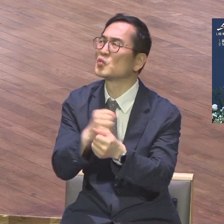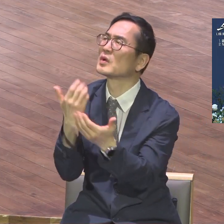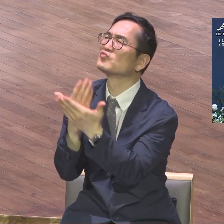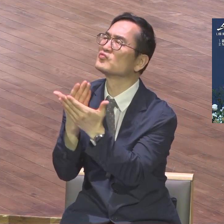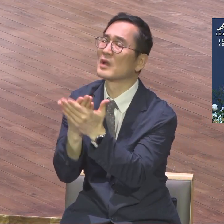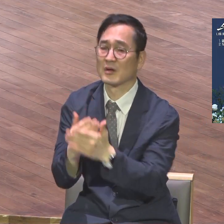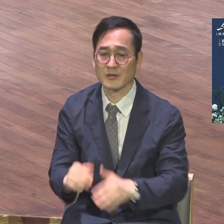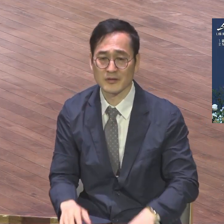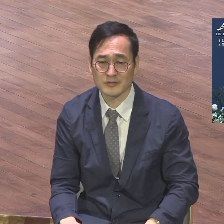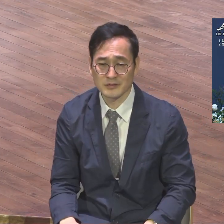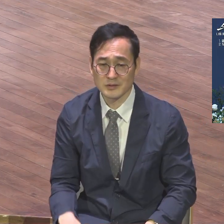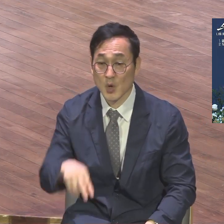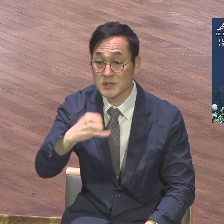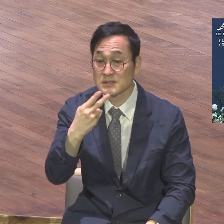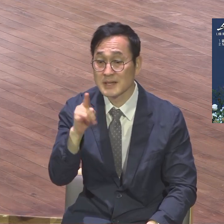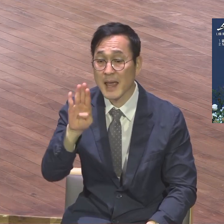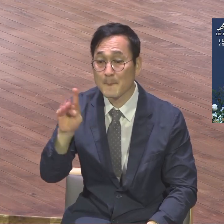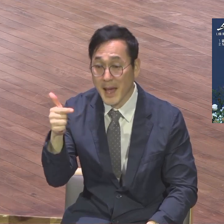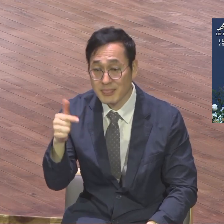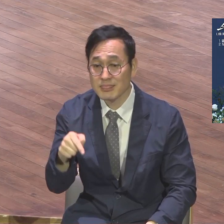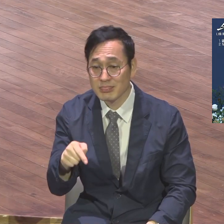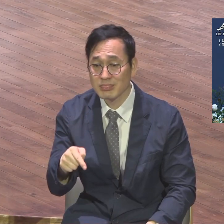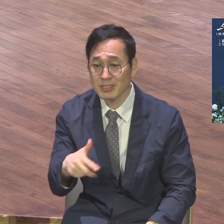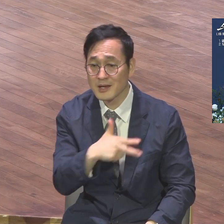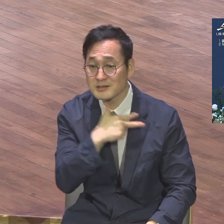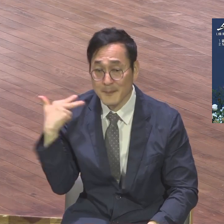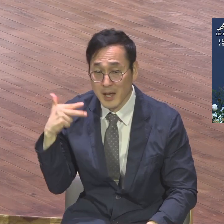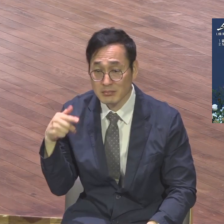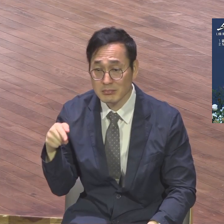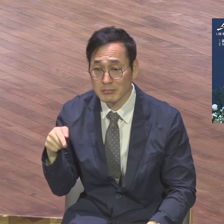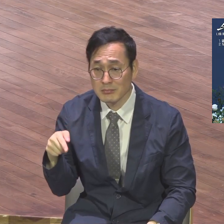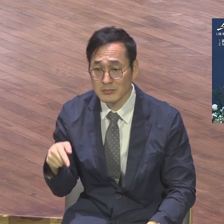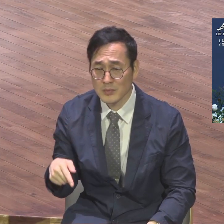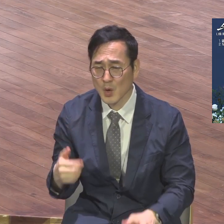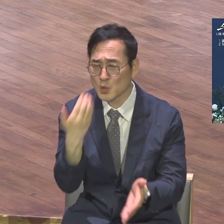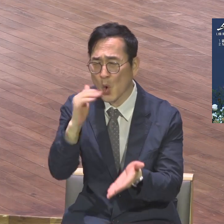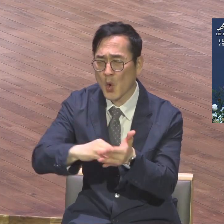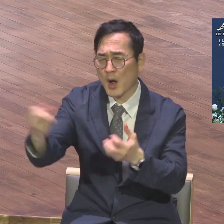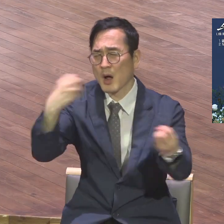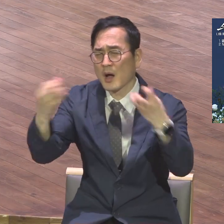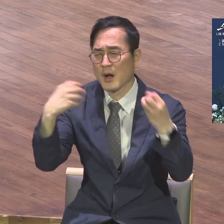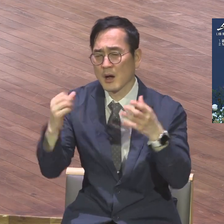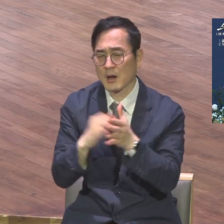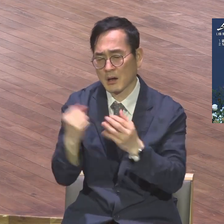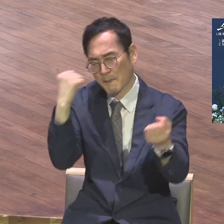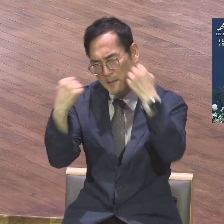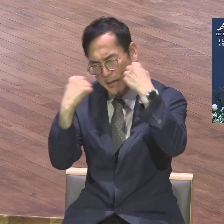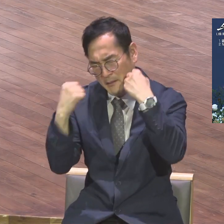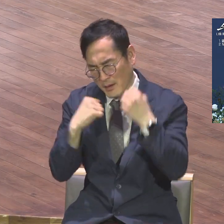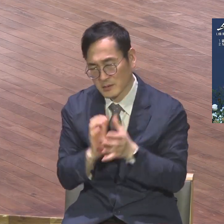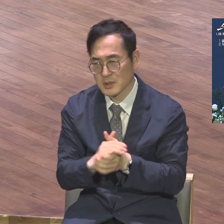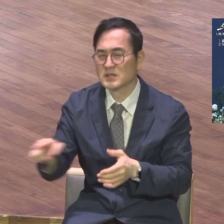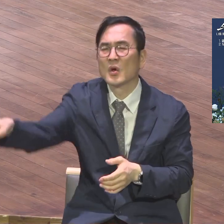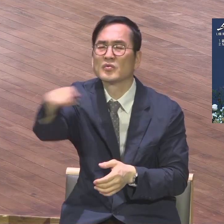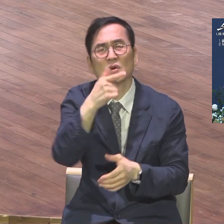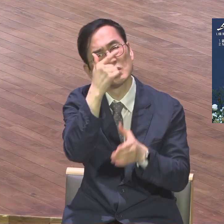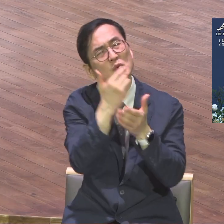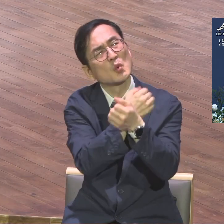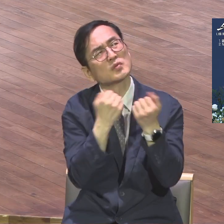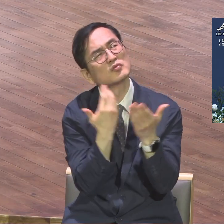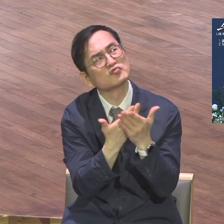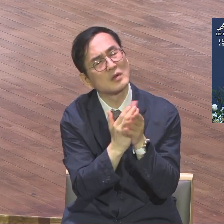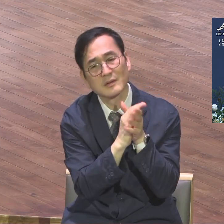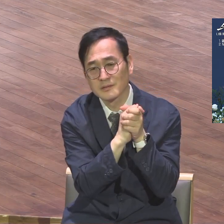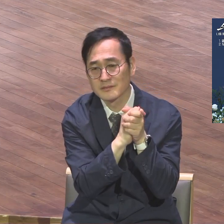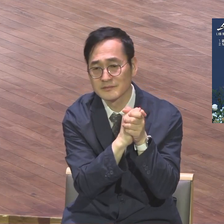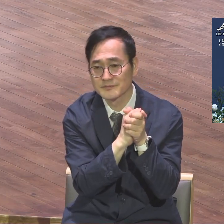삶이 바뀌게 돼 있어요. 내가 용서해 주면요 내 모습이 바뀌어져. 바뀝니다. 용서할 때 맡겼던 기도의